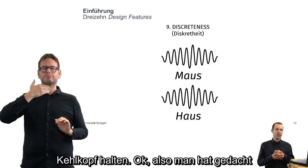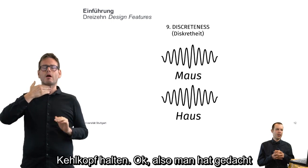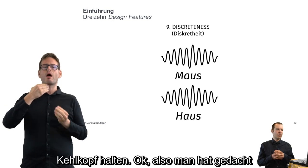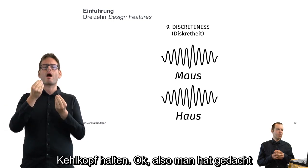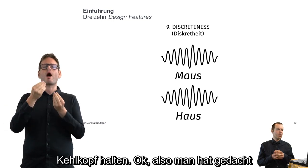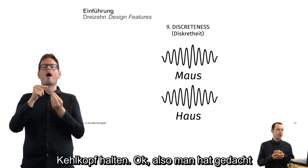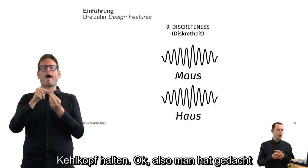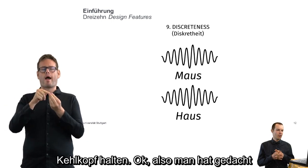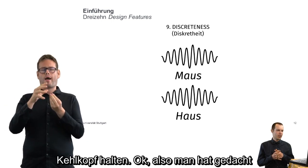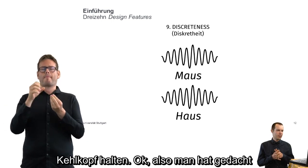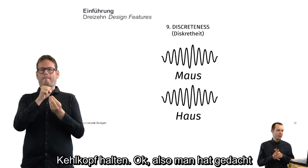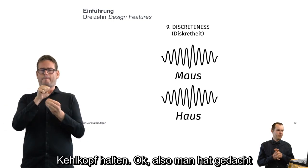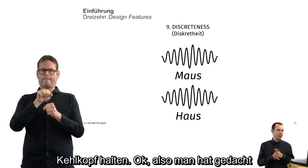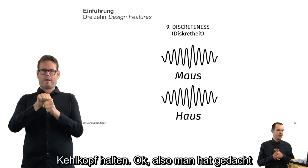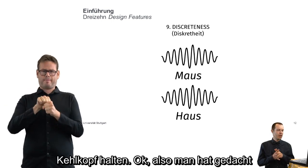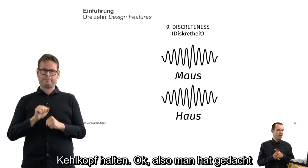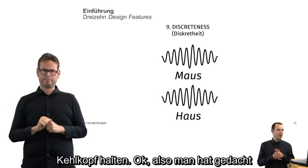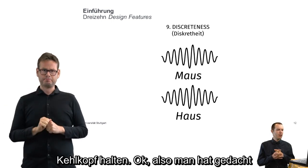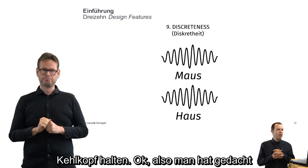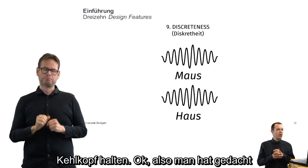den Kehlkopf halten.